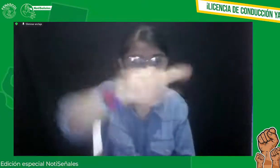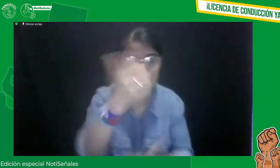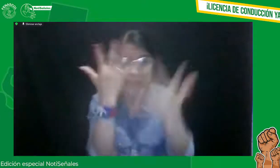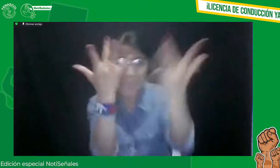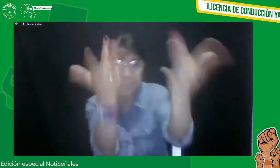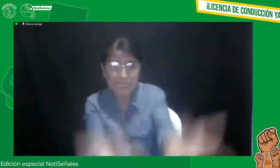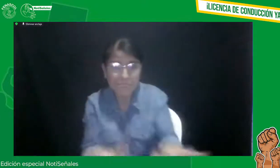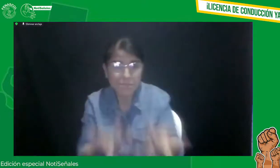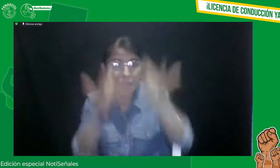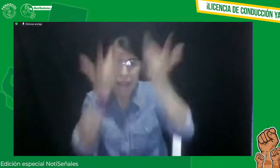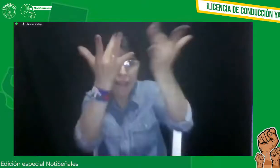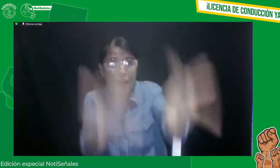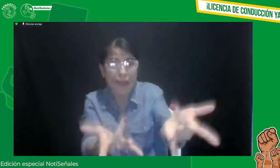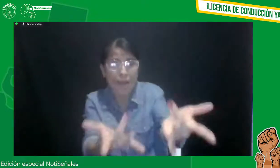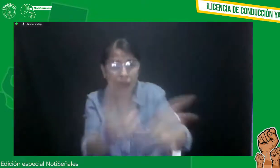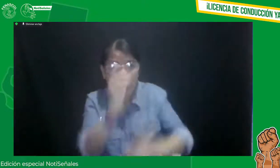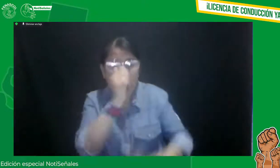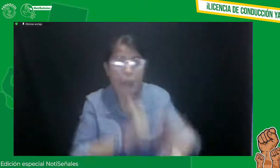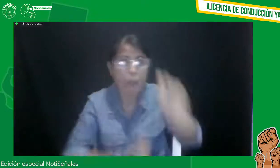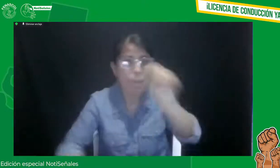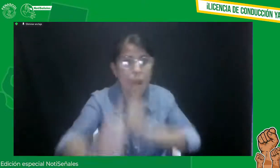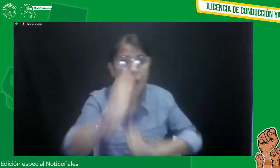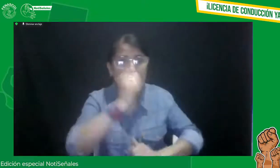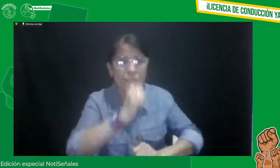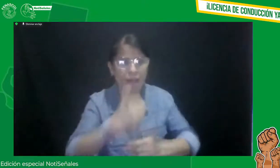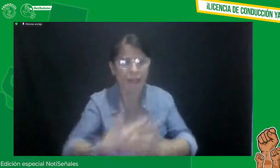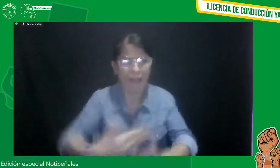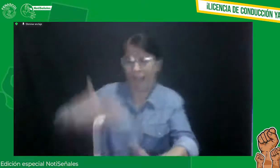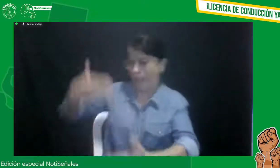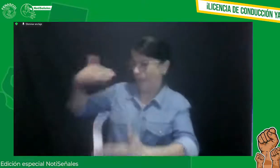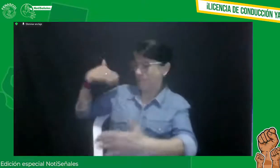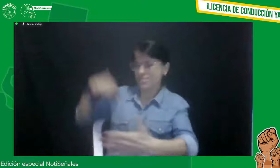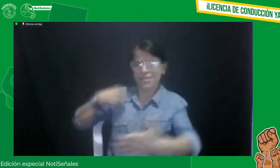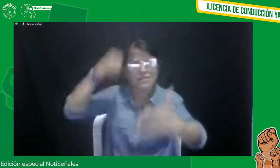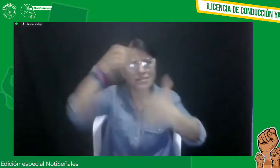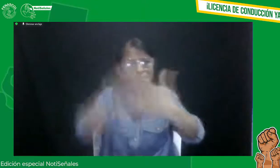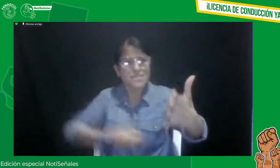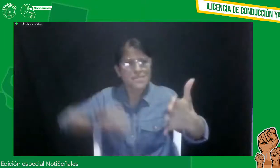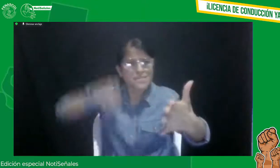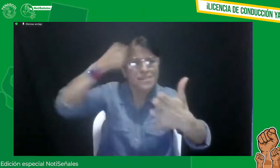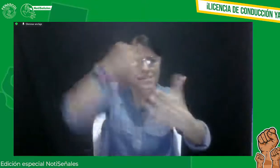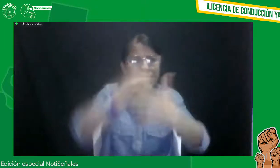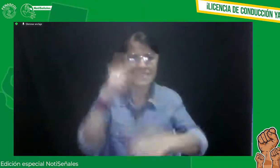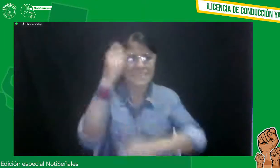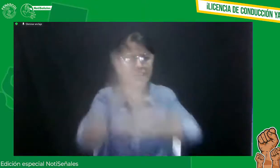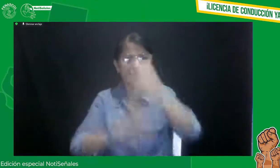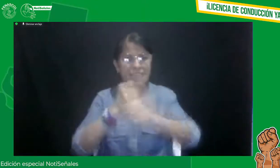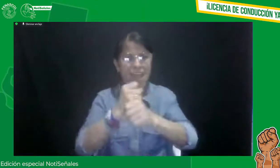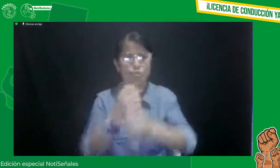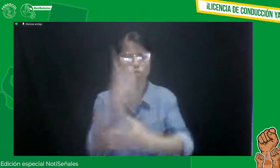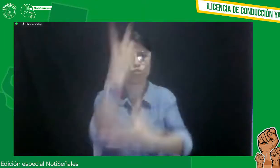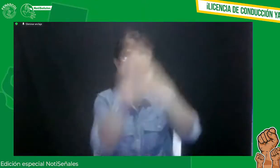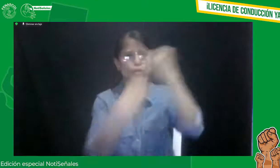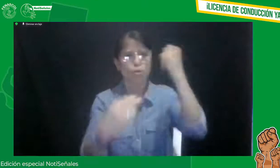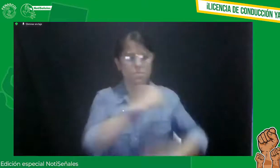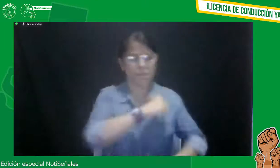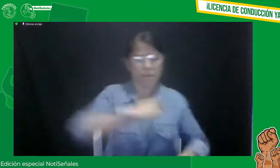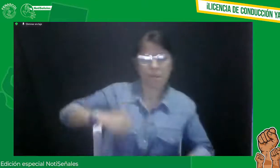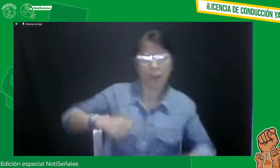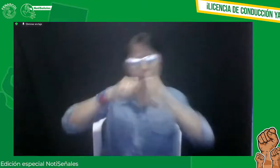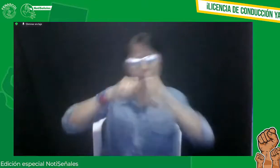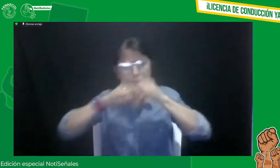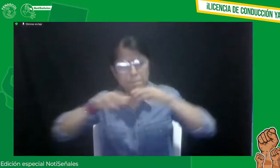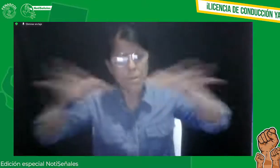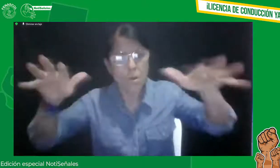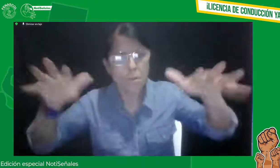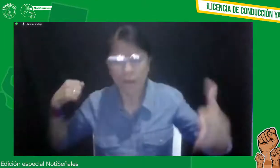esperar un margen de 3 años para analizar la situación. La pregunta ahora que le dejo a todos los espectadores es,